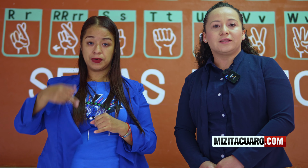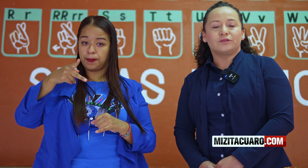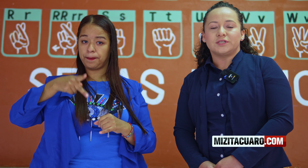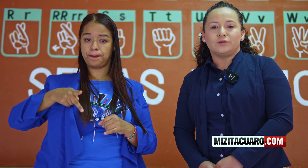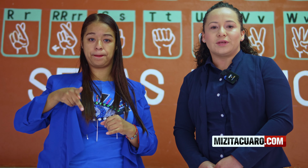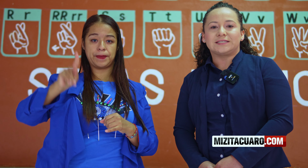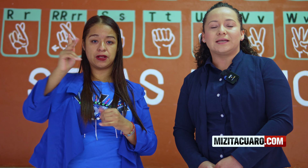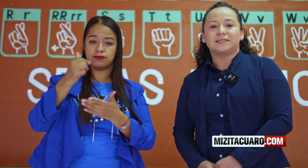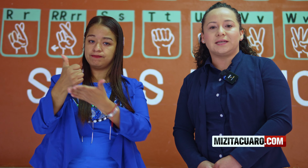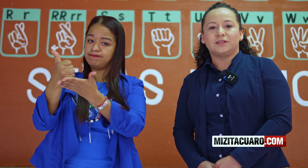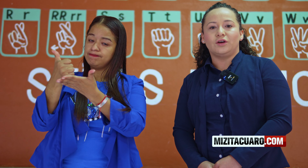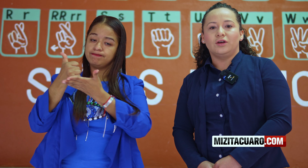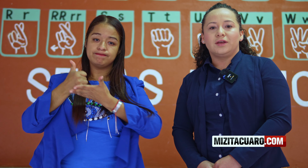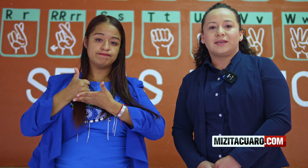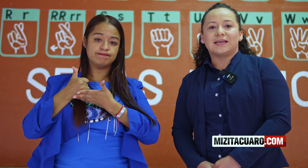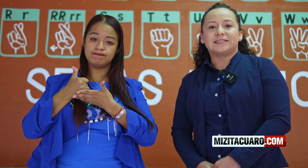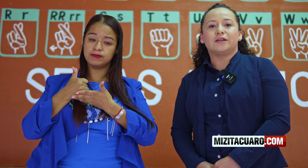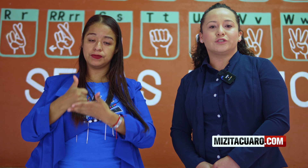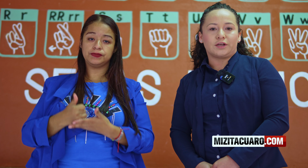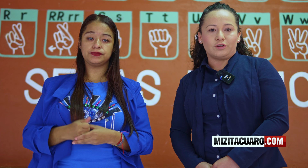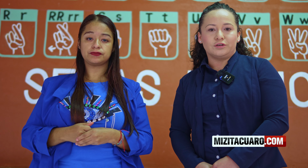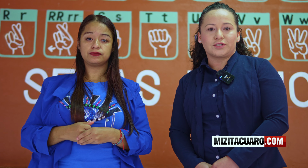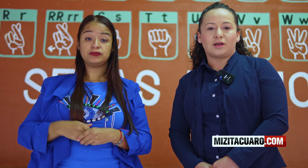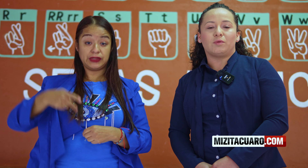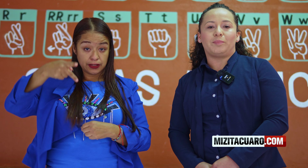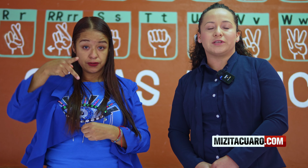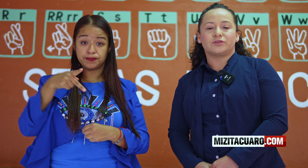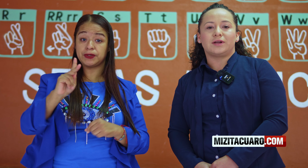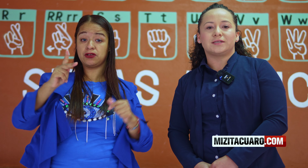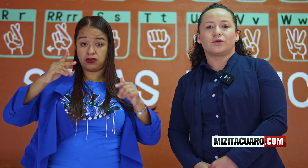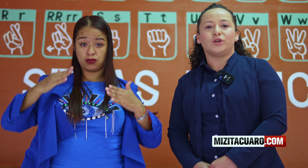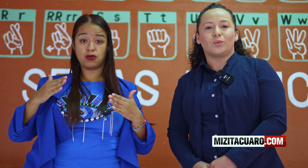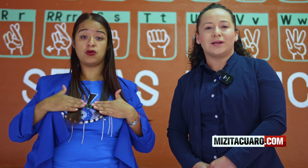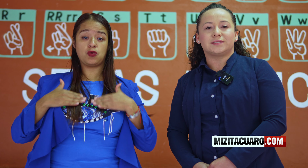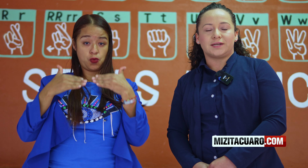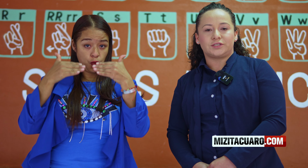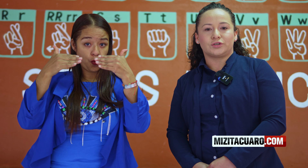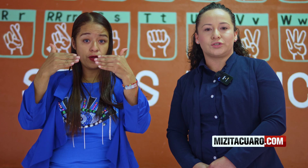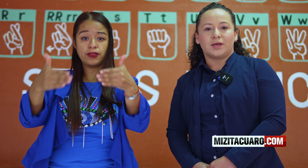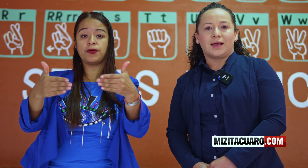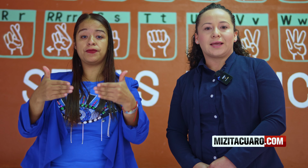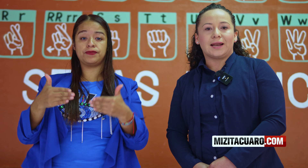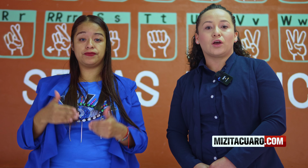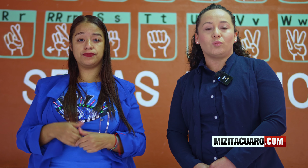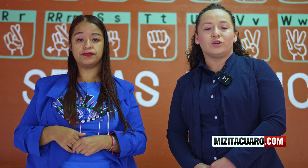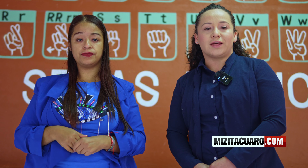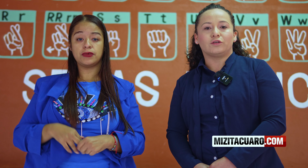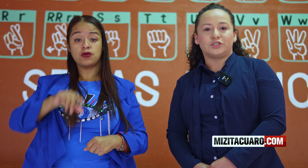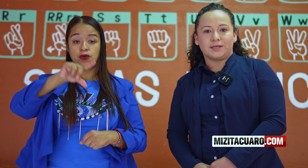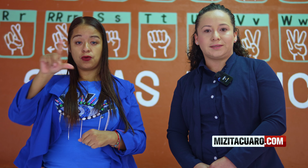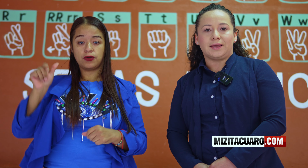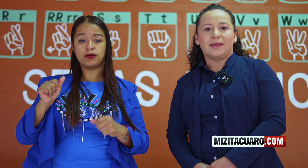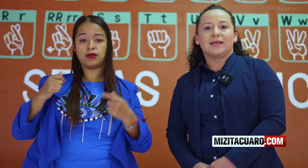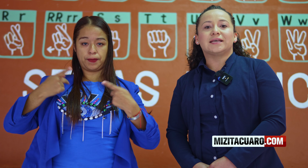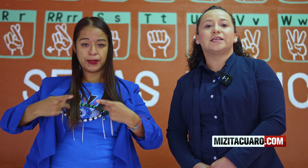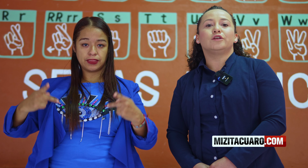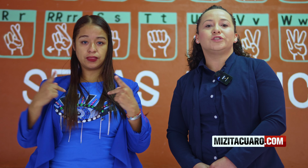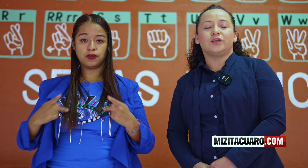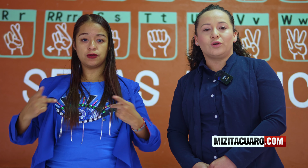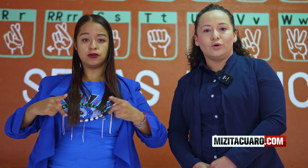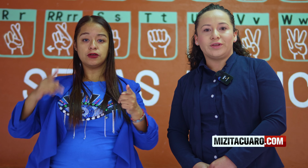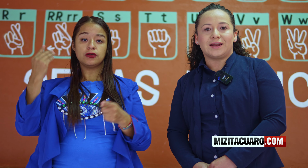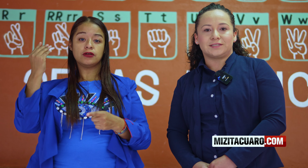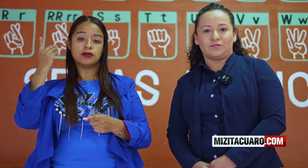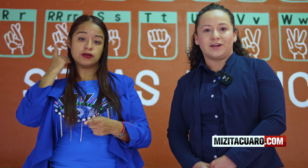El reto sin duda sigue siendo que se nos reconozca como personas con iguales derechos que la comunidad oyente, que se